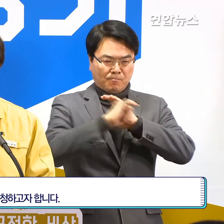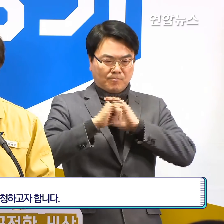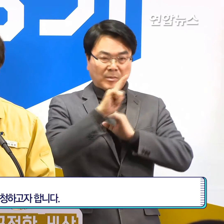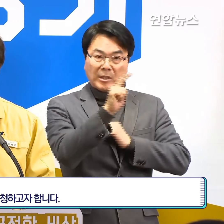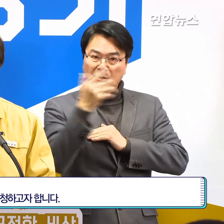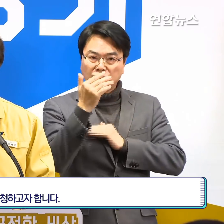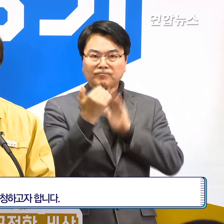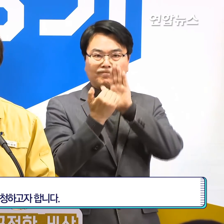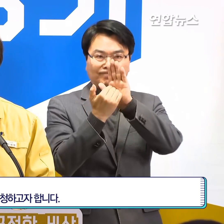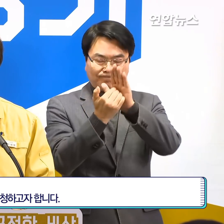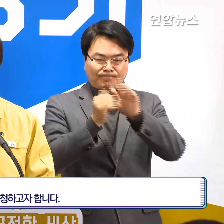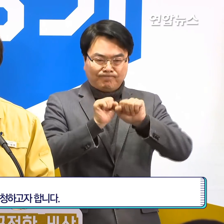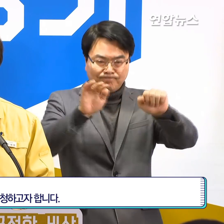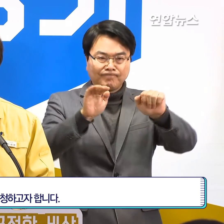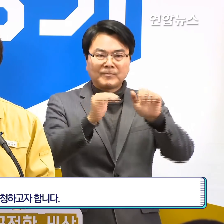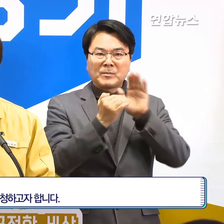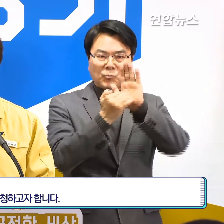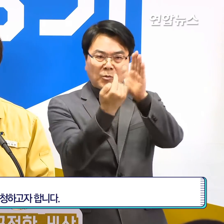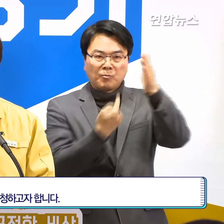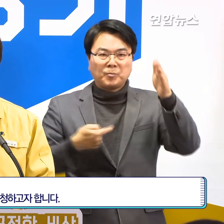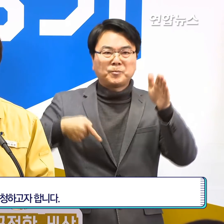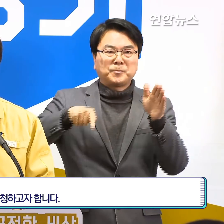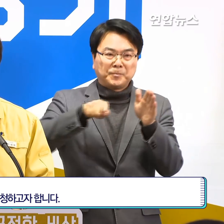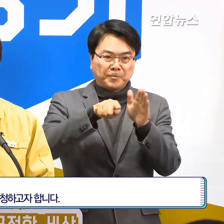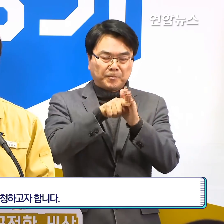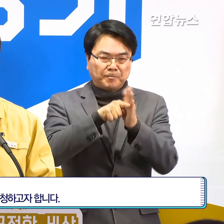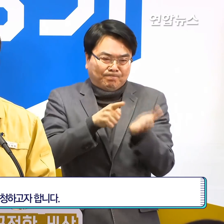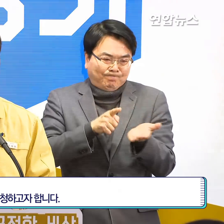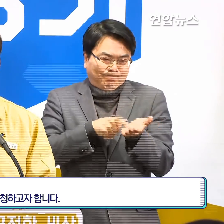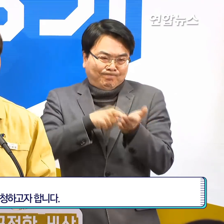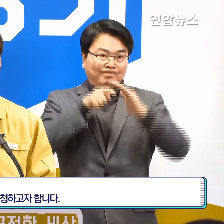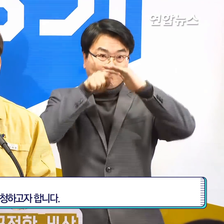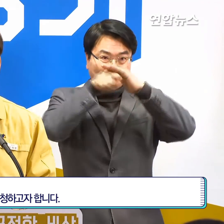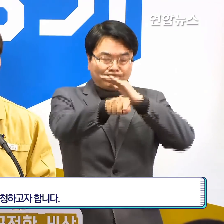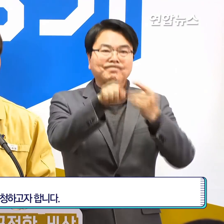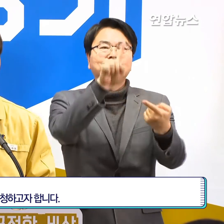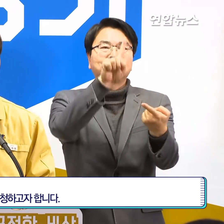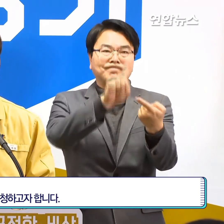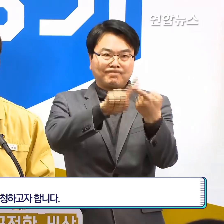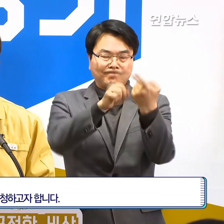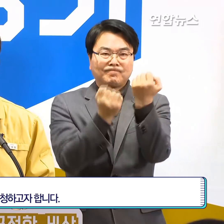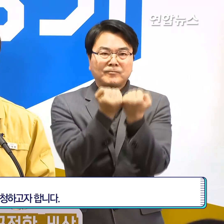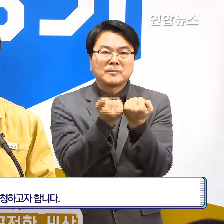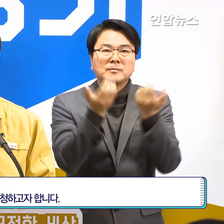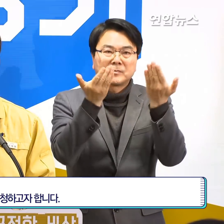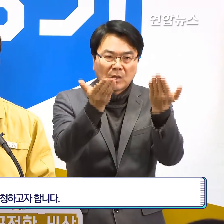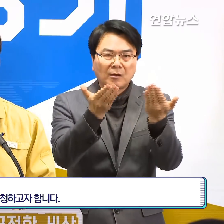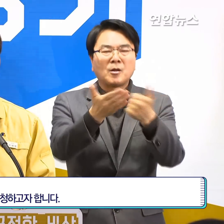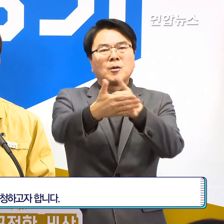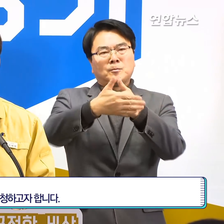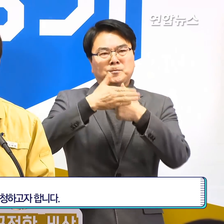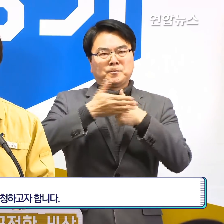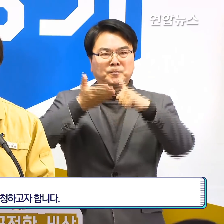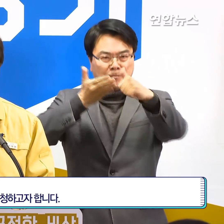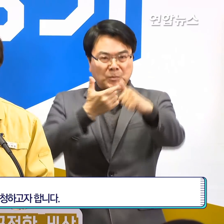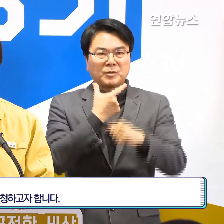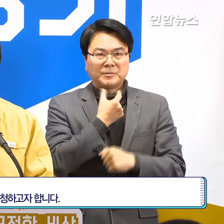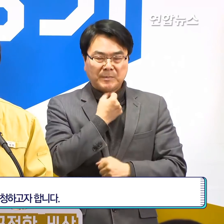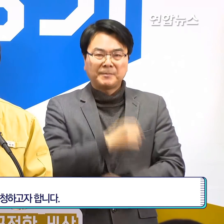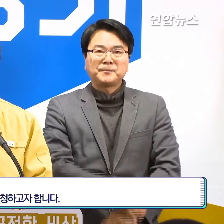방지 확산 방지를 위한 비상조치에 대해서 설명드리고 협조를 요청하고자